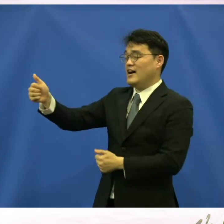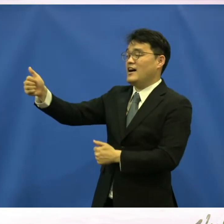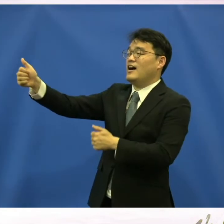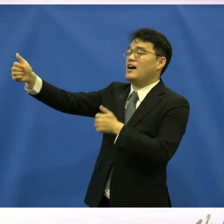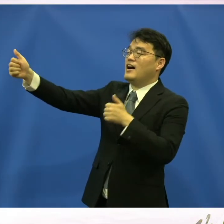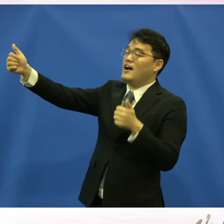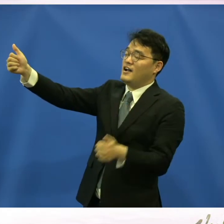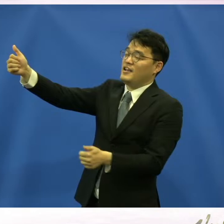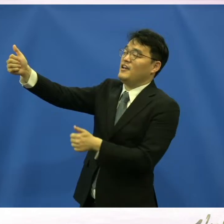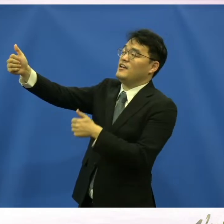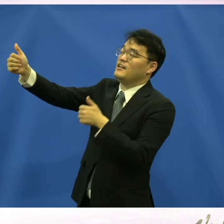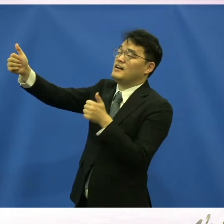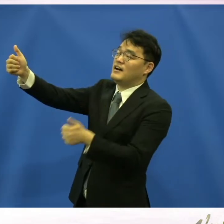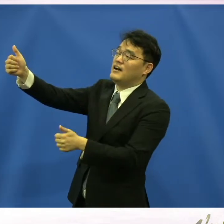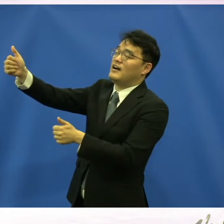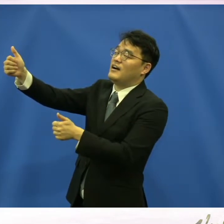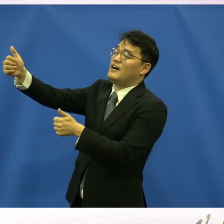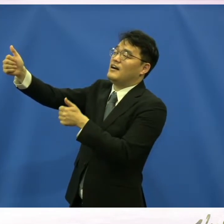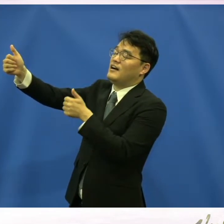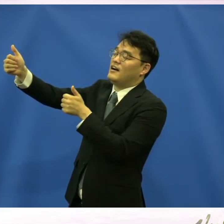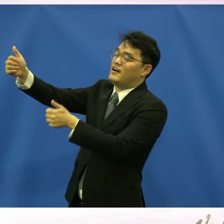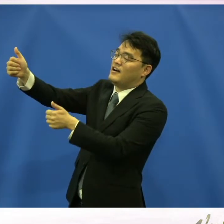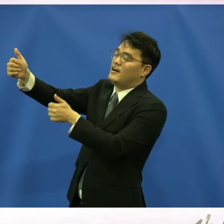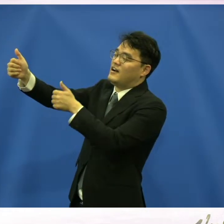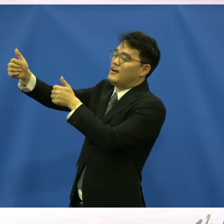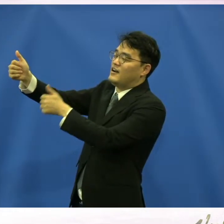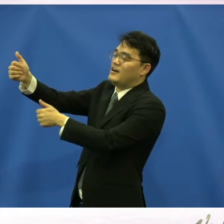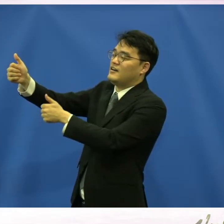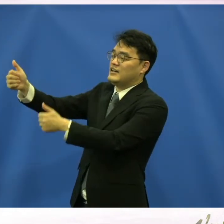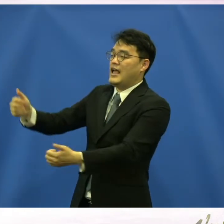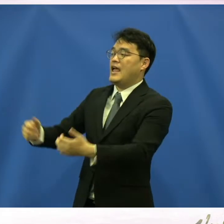나는 가리라